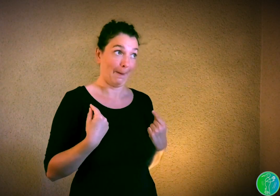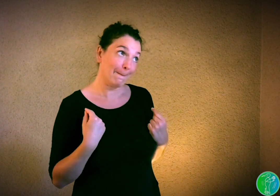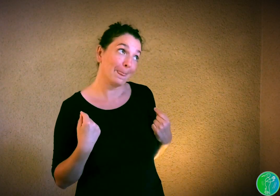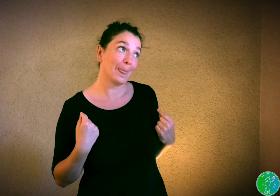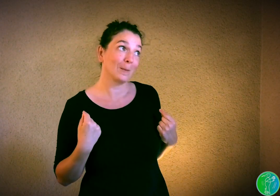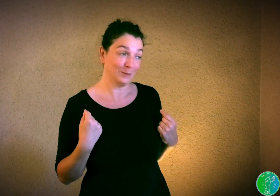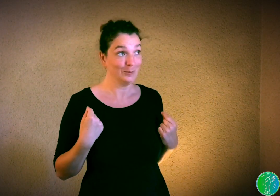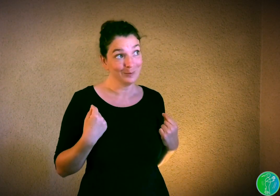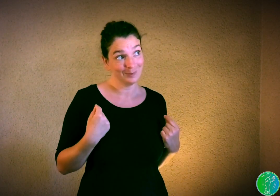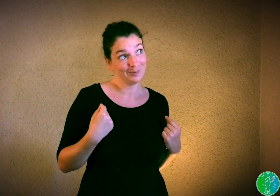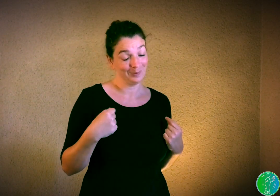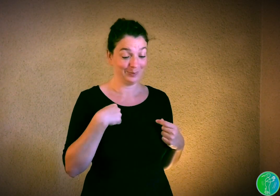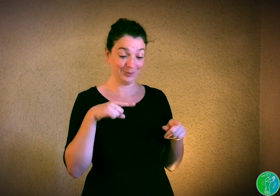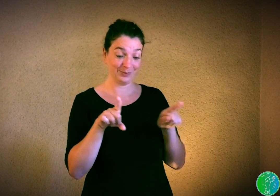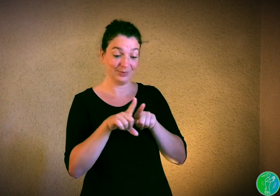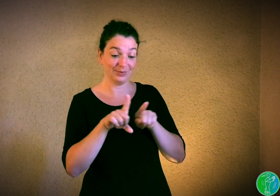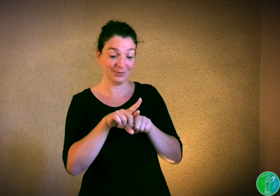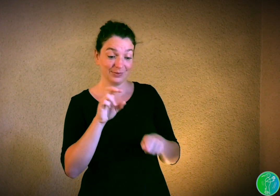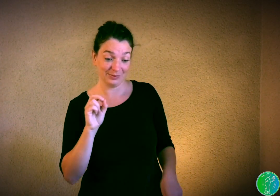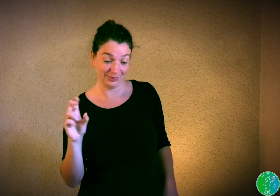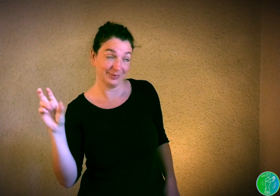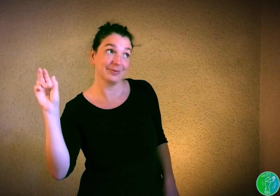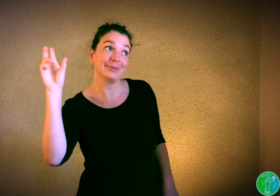« Moi aussi je voyage, » dit Laurent.